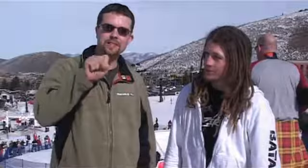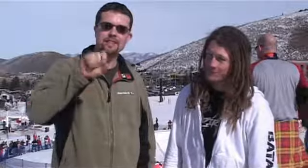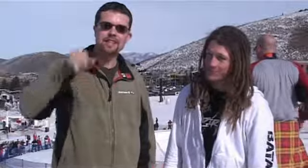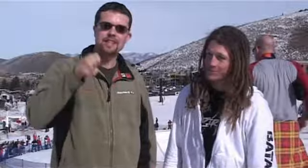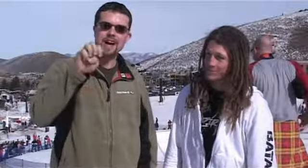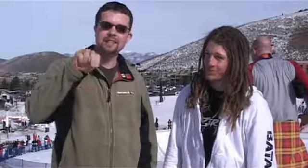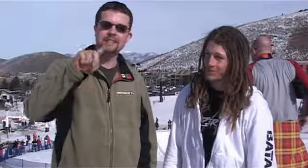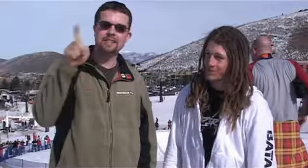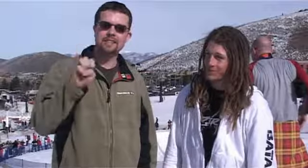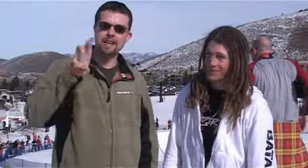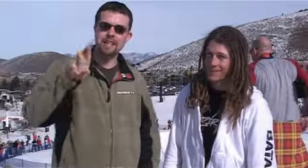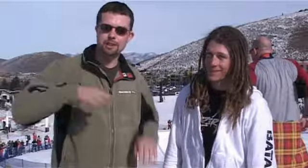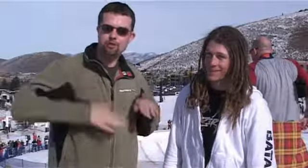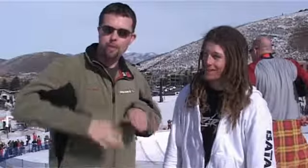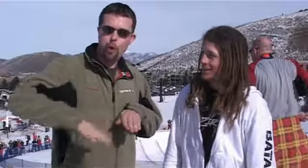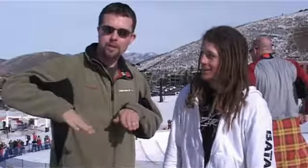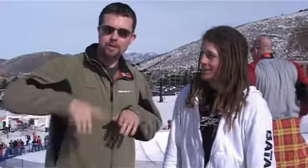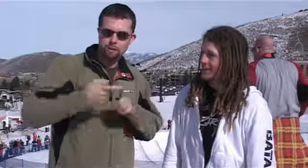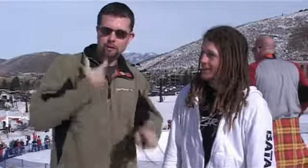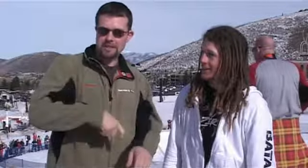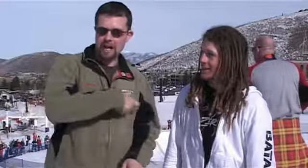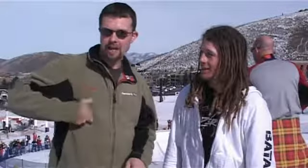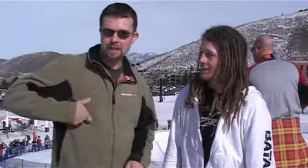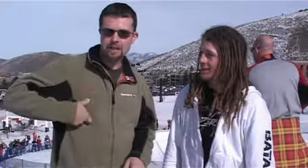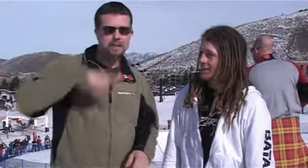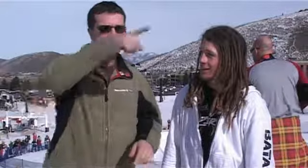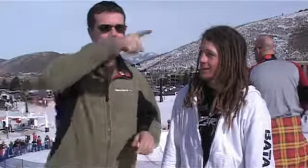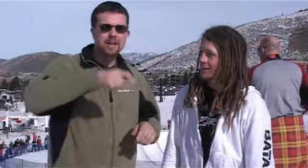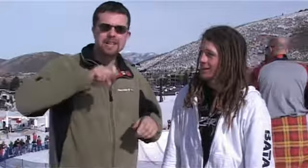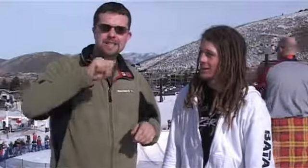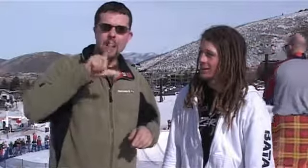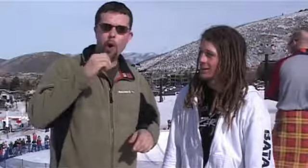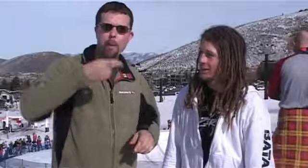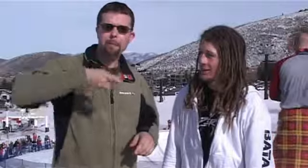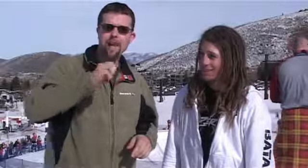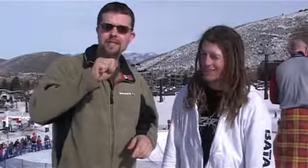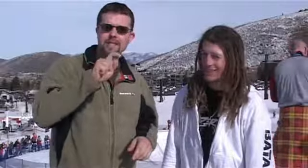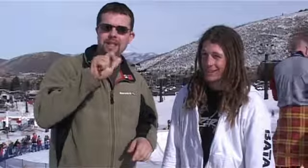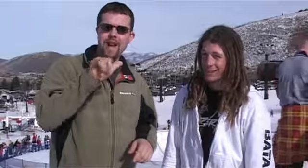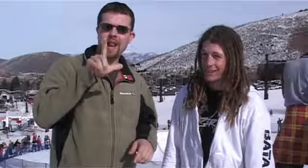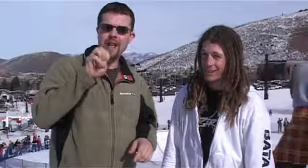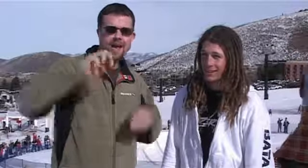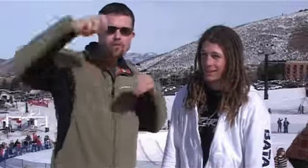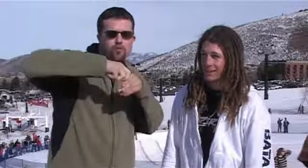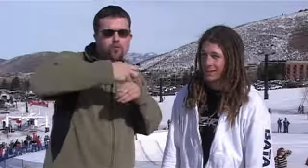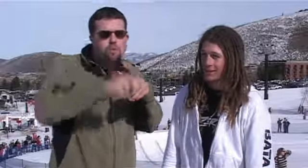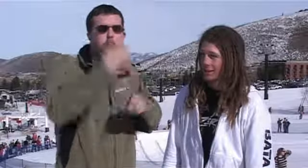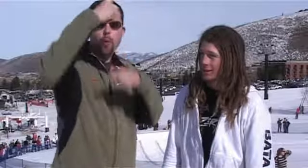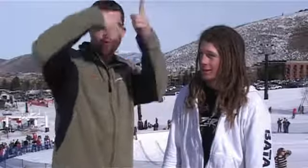Ja, das ist Jonas Jenzer, der Schweizer Snowboarder. Er hat nun auf dem